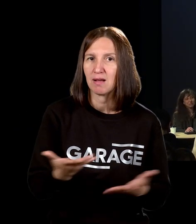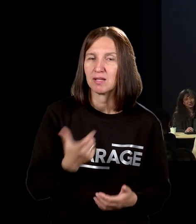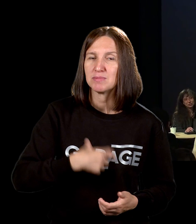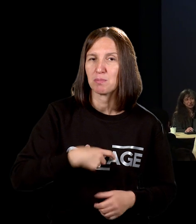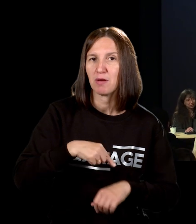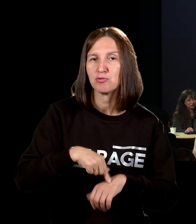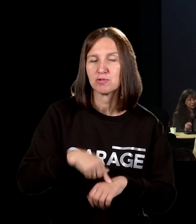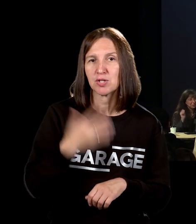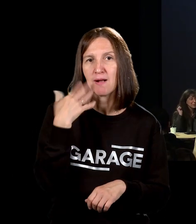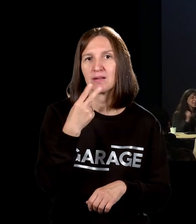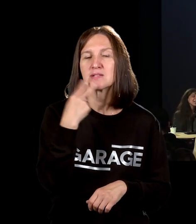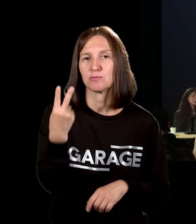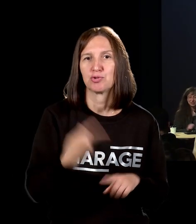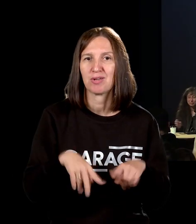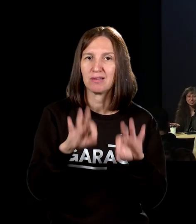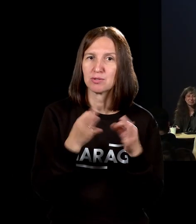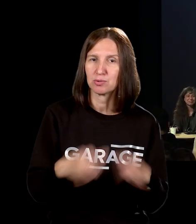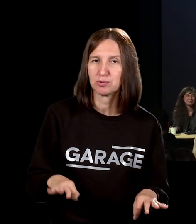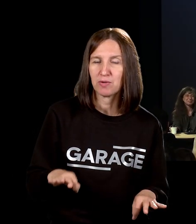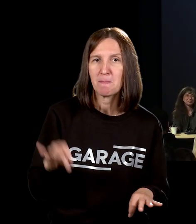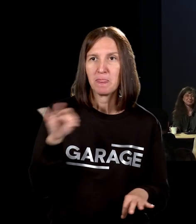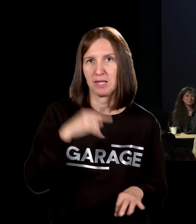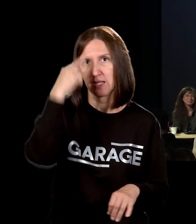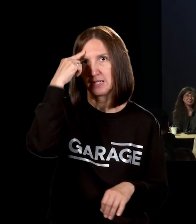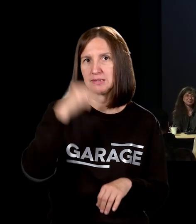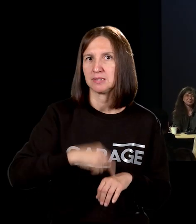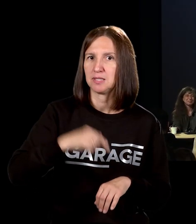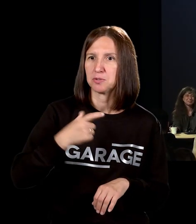тебе доставляет это удовольствие. Спасибо.